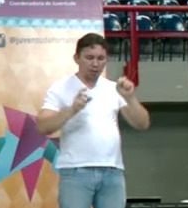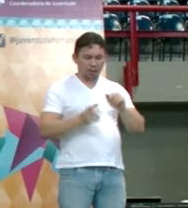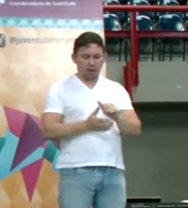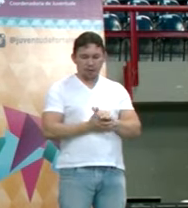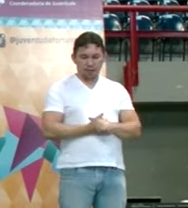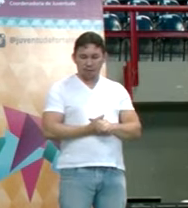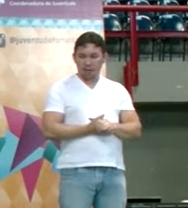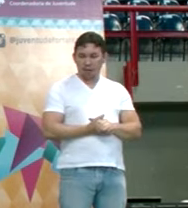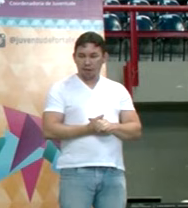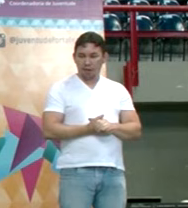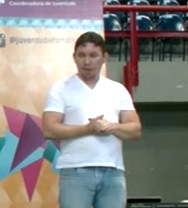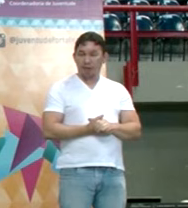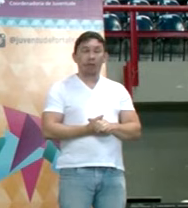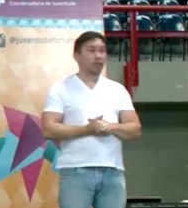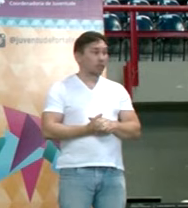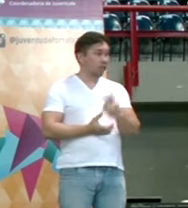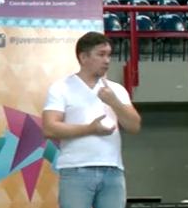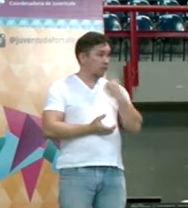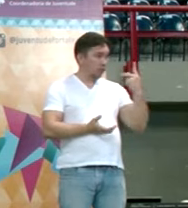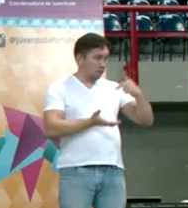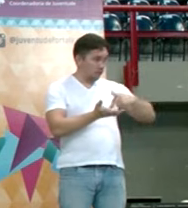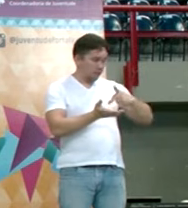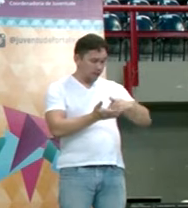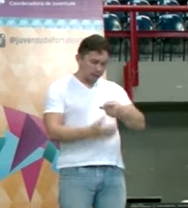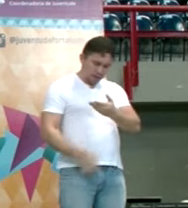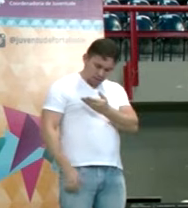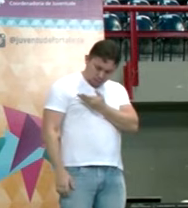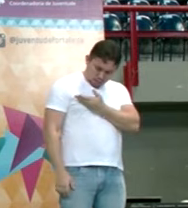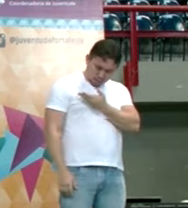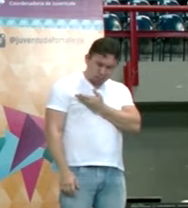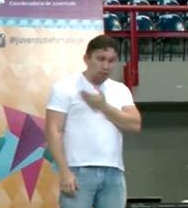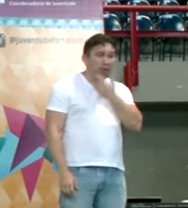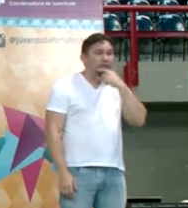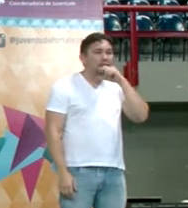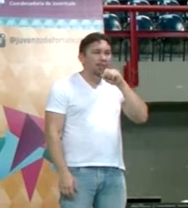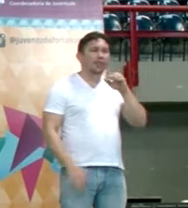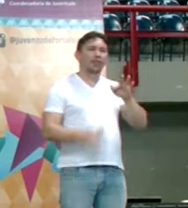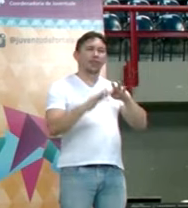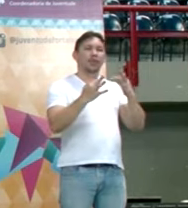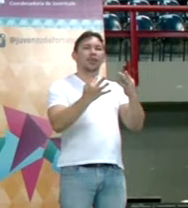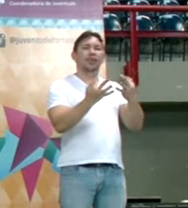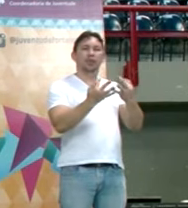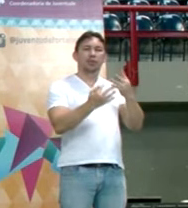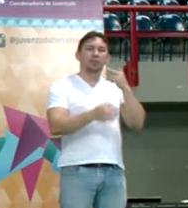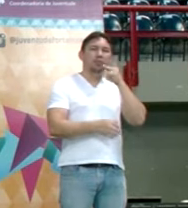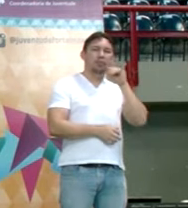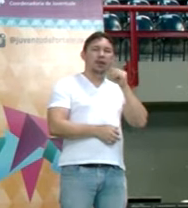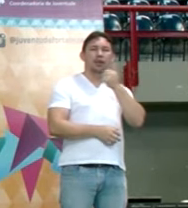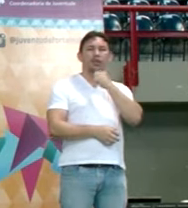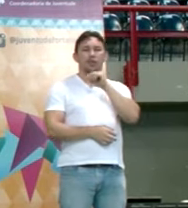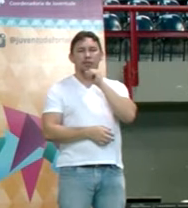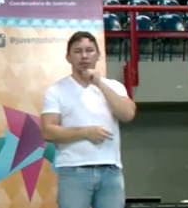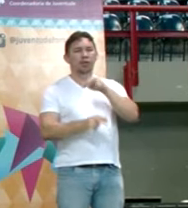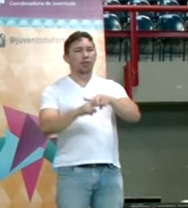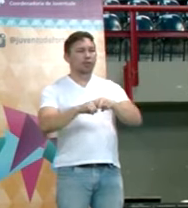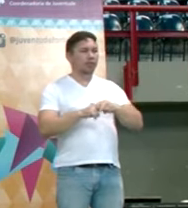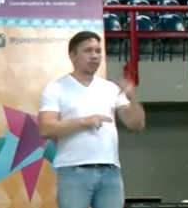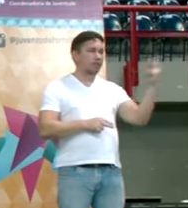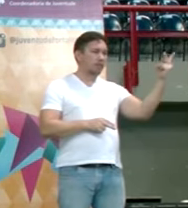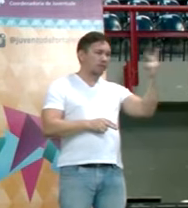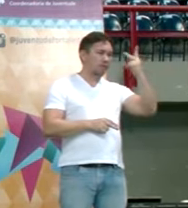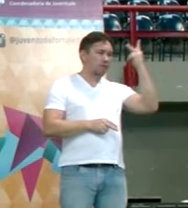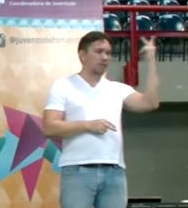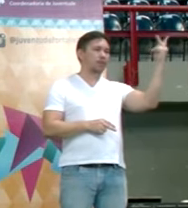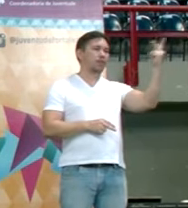seguinte nossos verdadeiros amigos são nossos pais valorizem